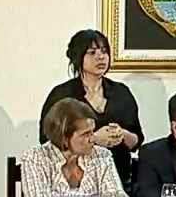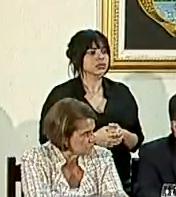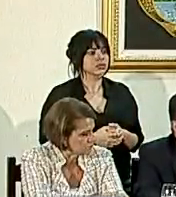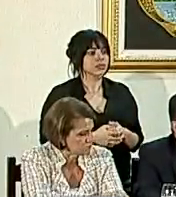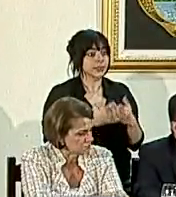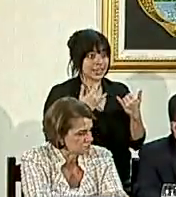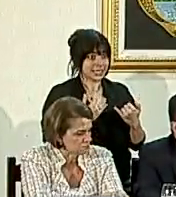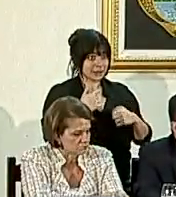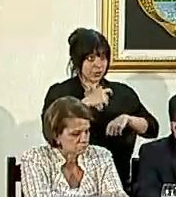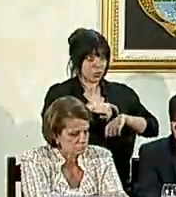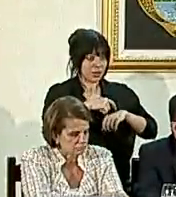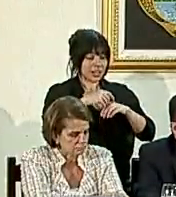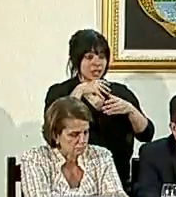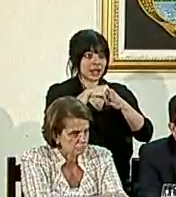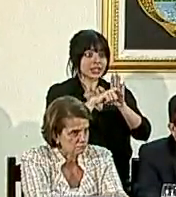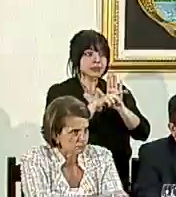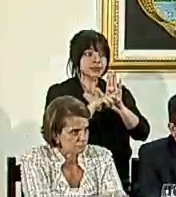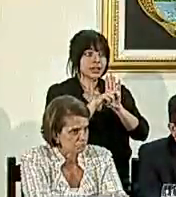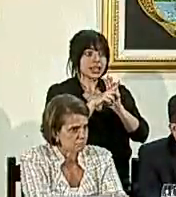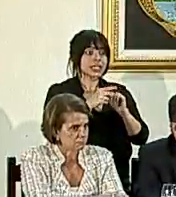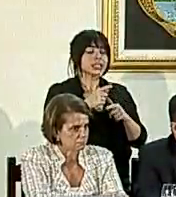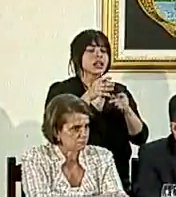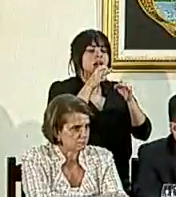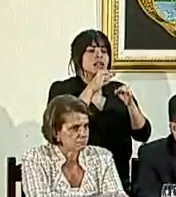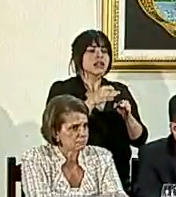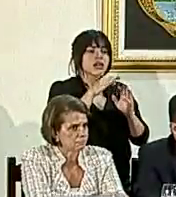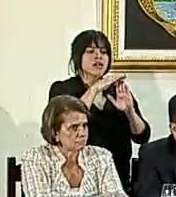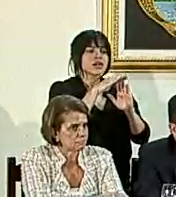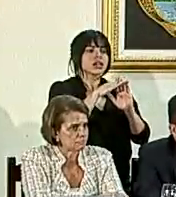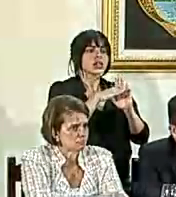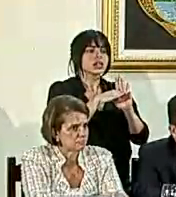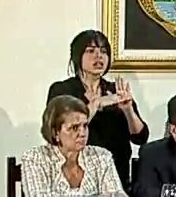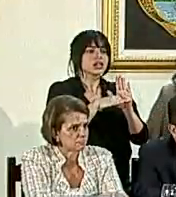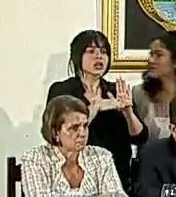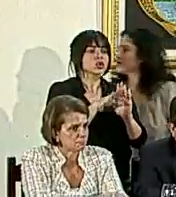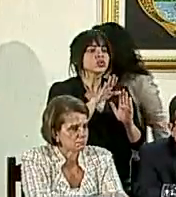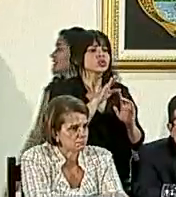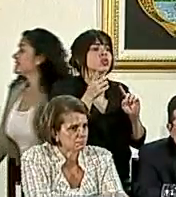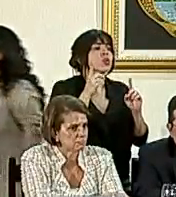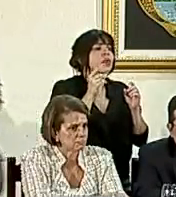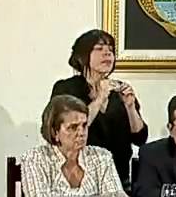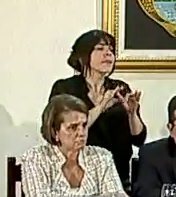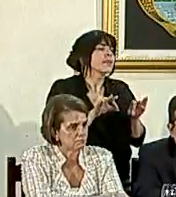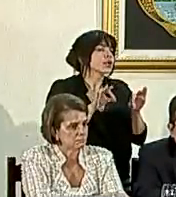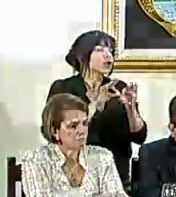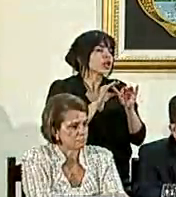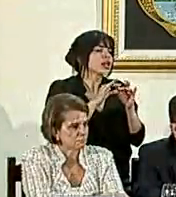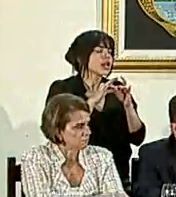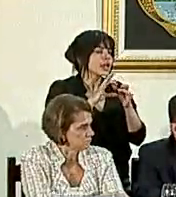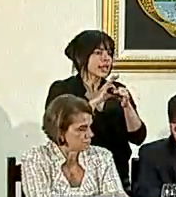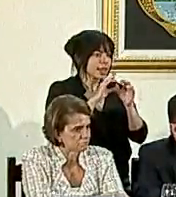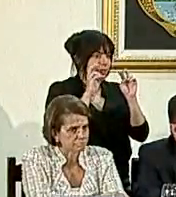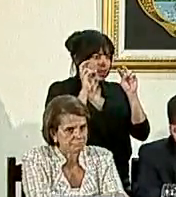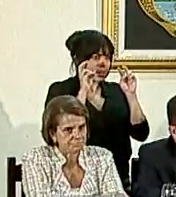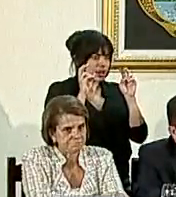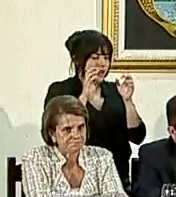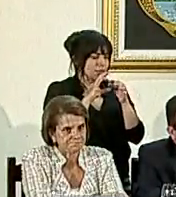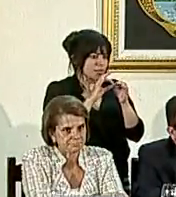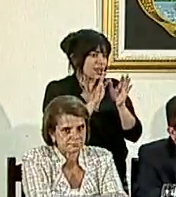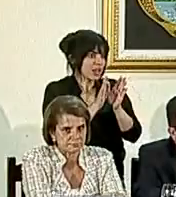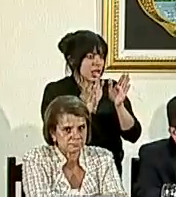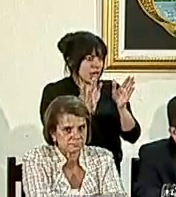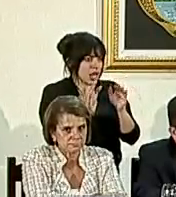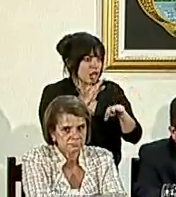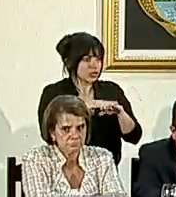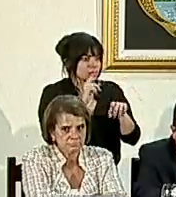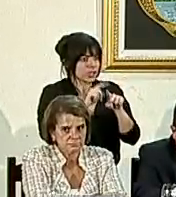En este momento la Asamblea Legislativa está definiendo sus prioridades en términos generales